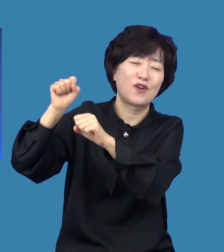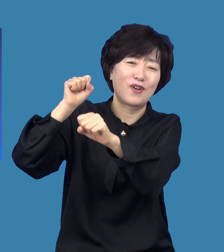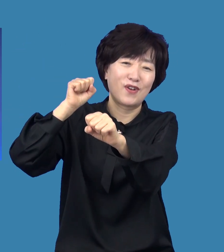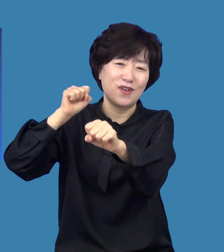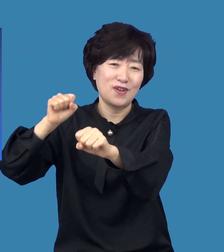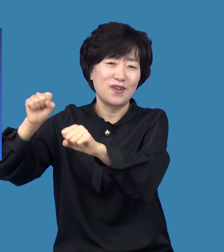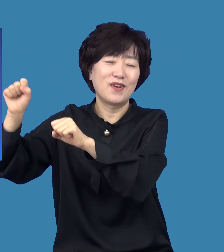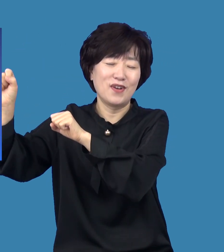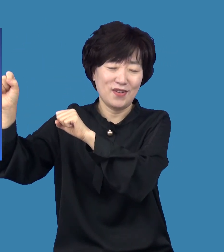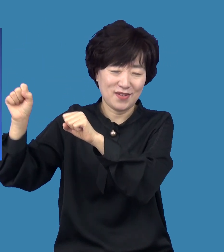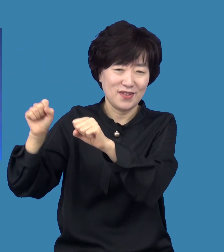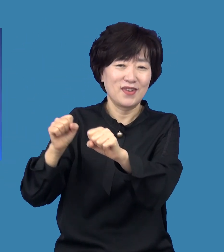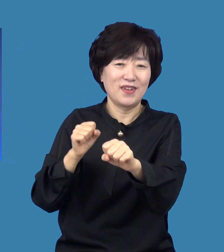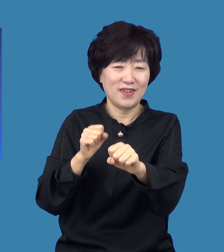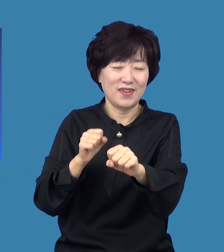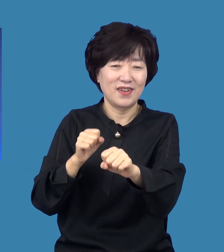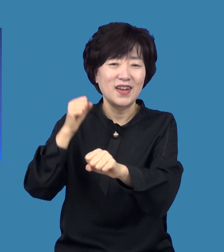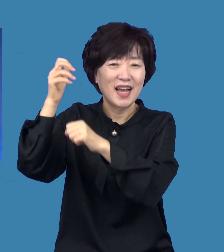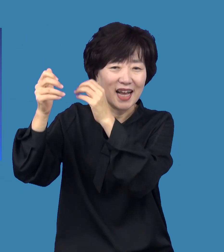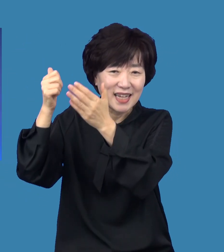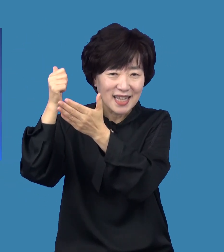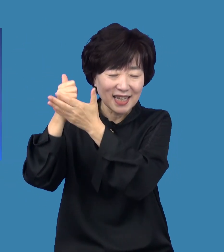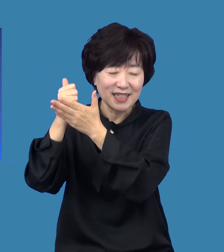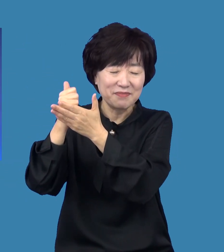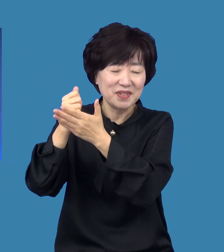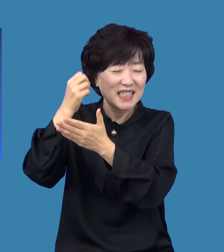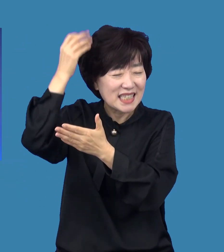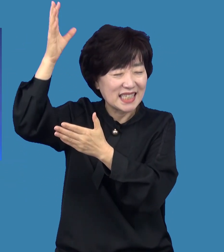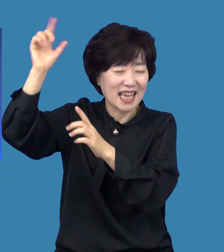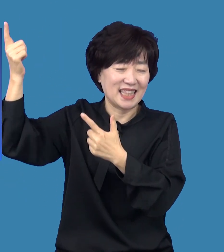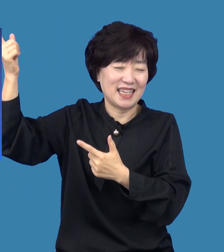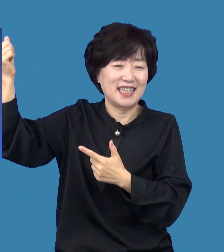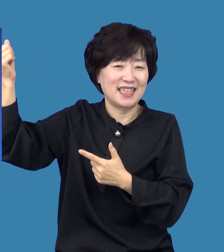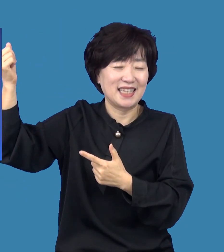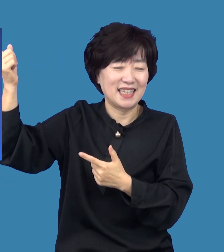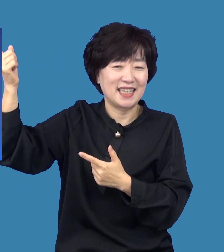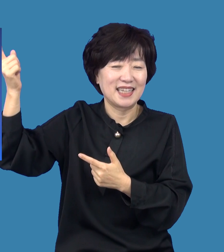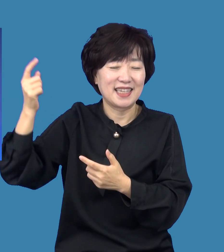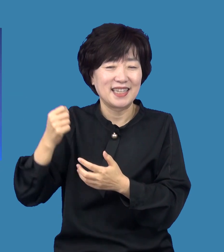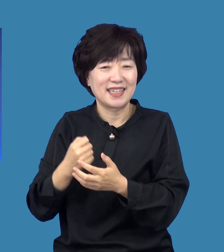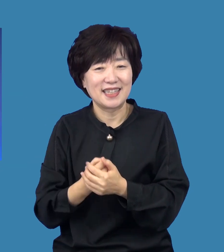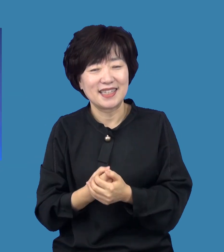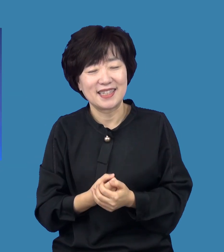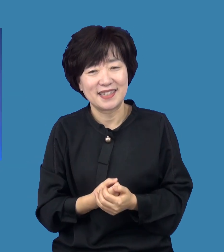거예요. 그리고 하나님께서는 그것을 절대 잊어버리지 않으시고